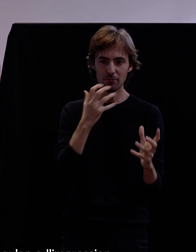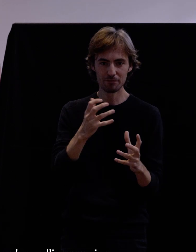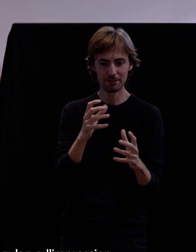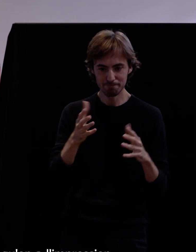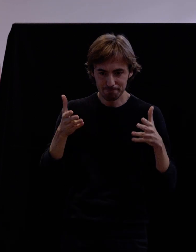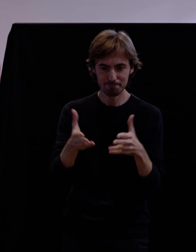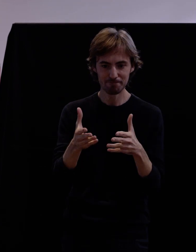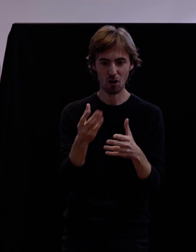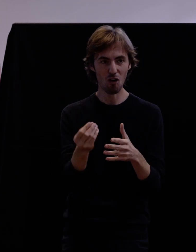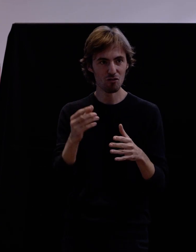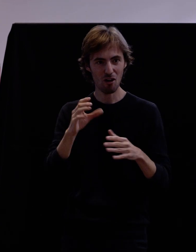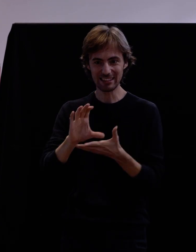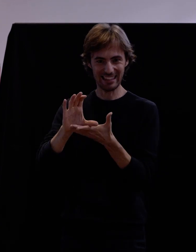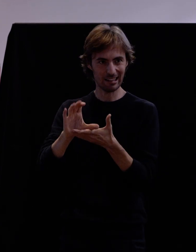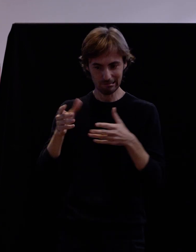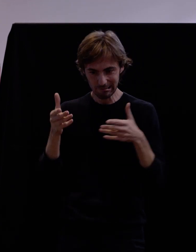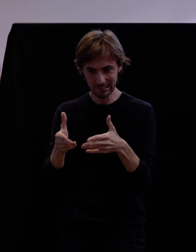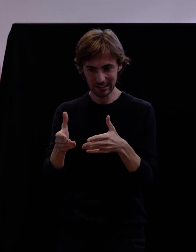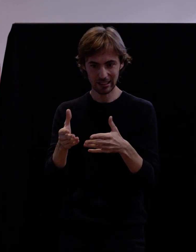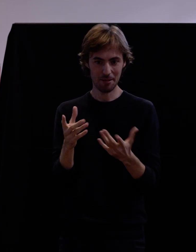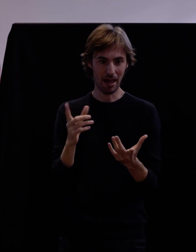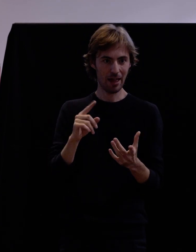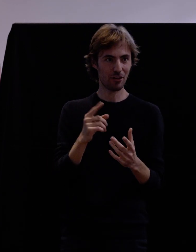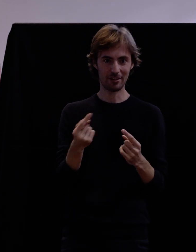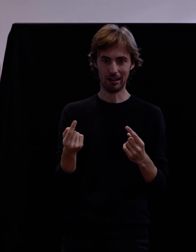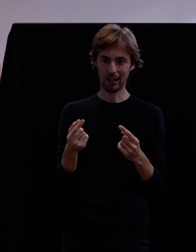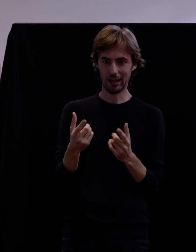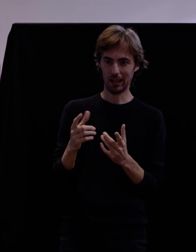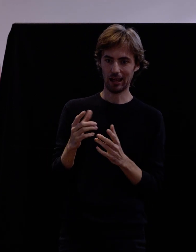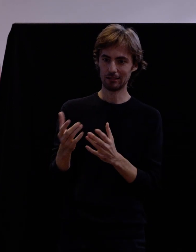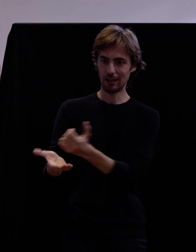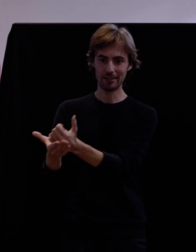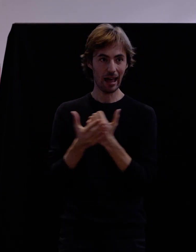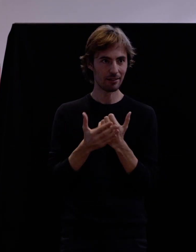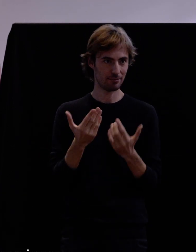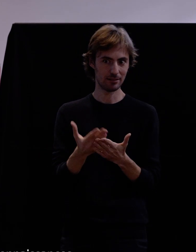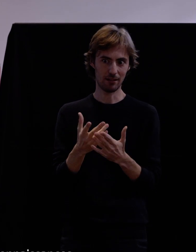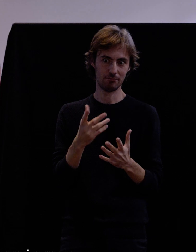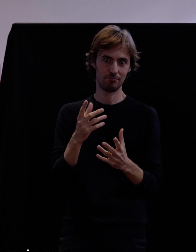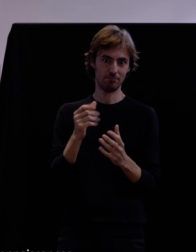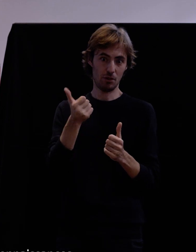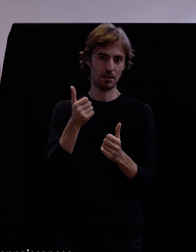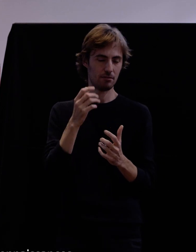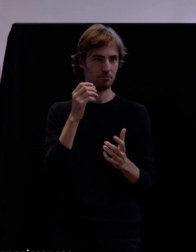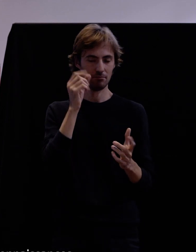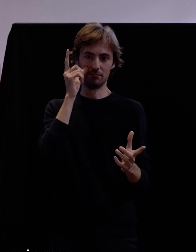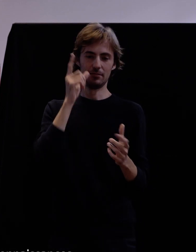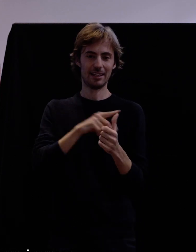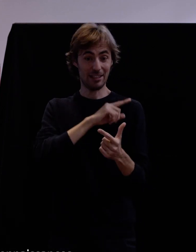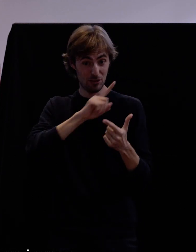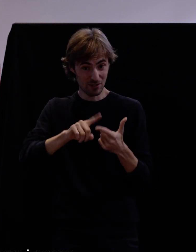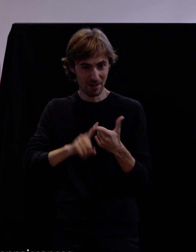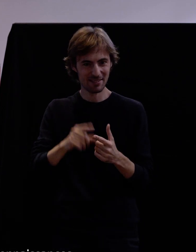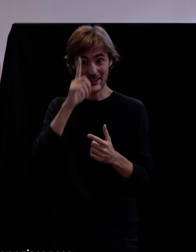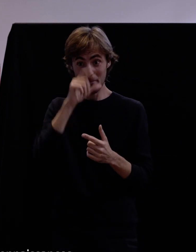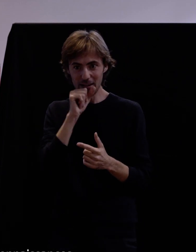qu'on vous rend service, mais pas du tout, c'est un service win-win, première chose. Et deuxième chose, de la qualité des connaissances